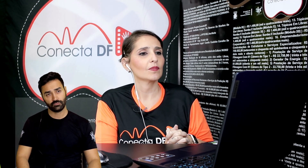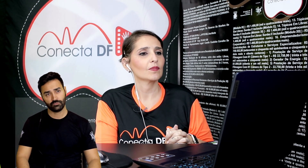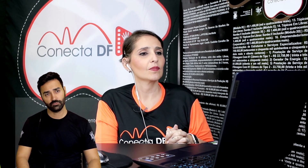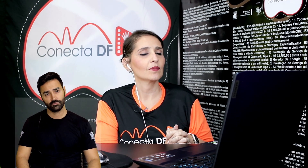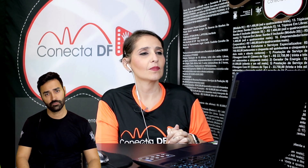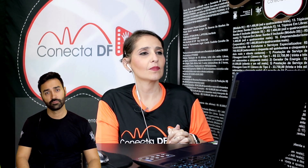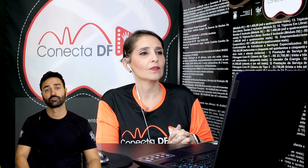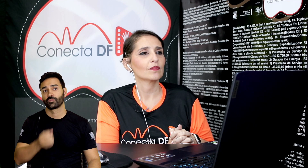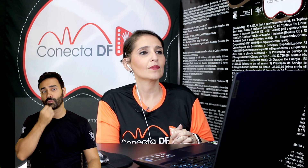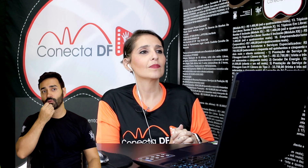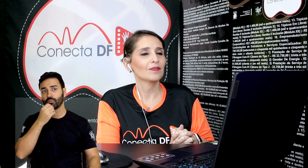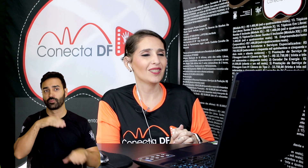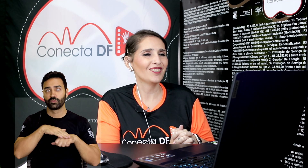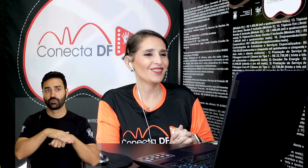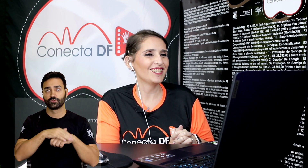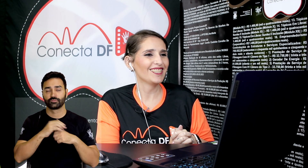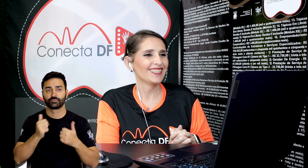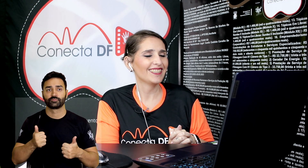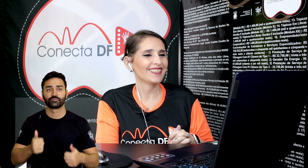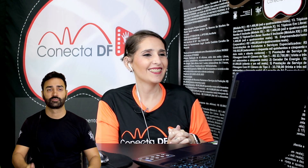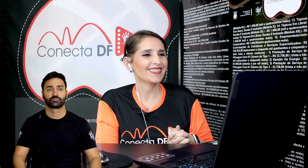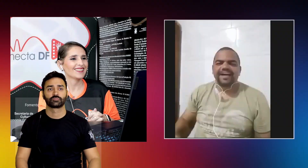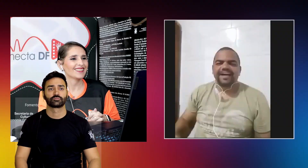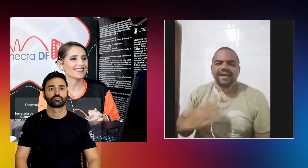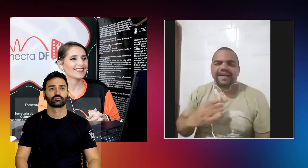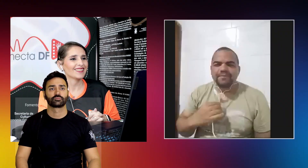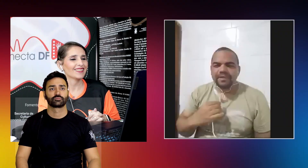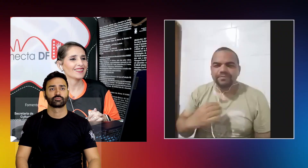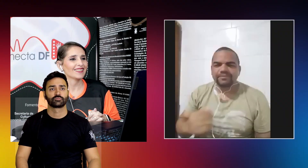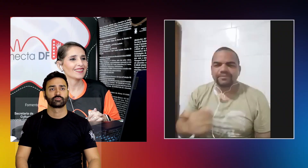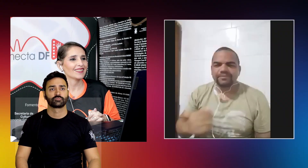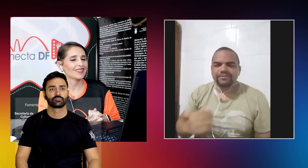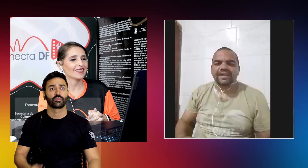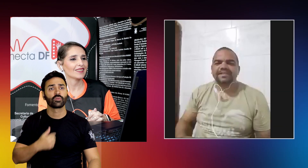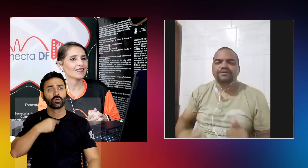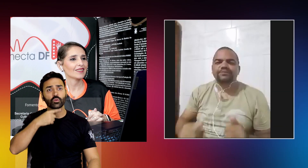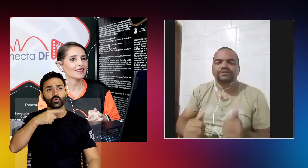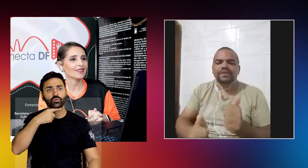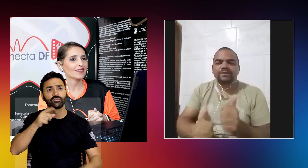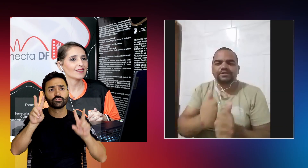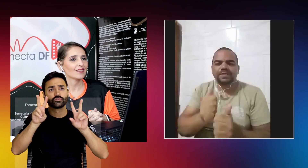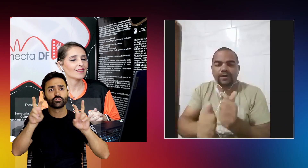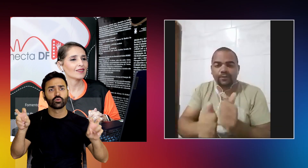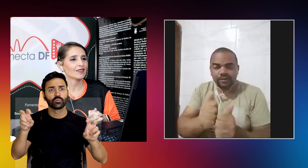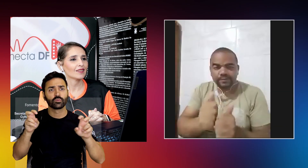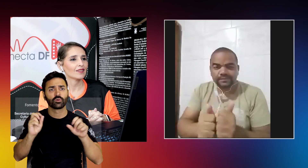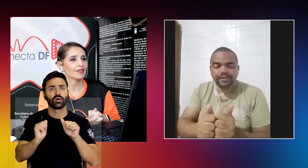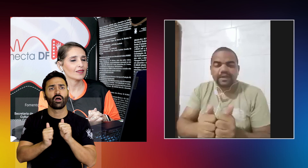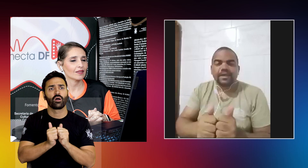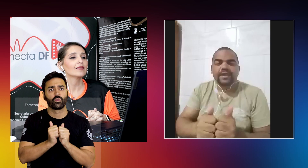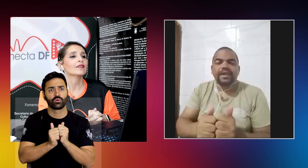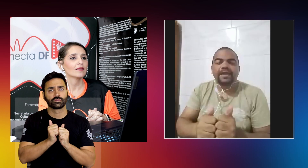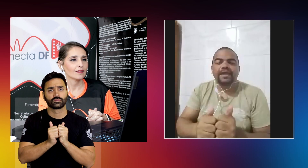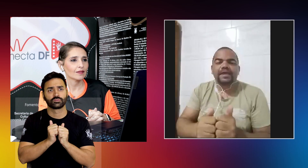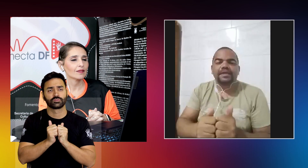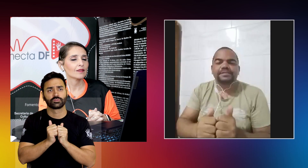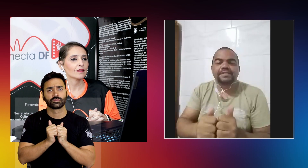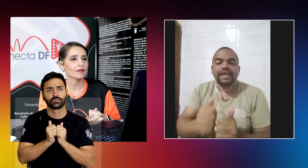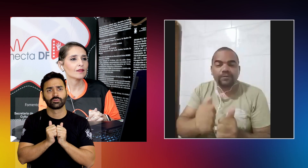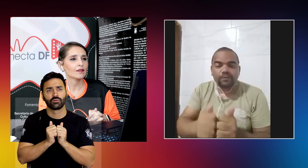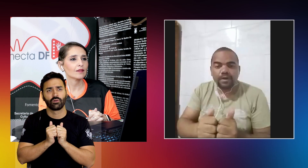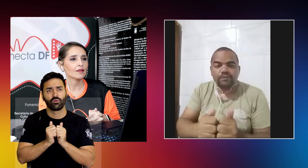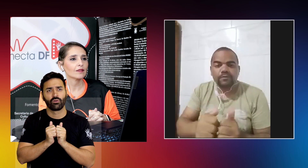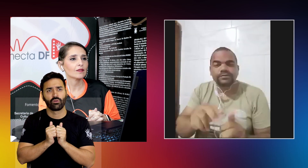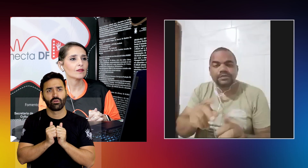Boa noite. Boa noite. A minha dúvida era na questão do sinal de arroz, se